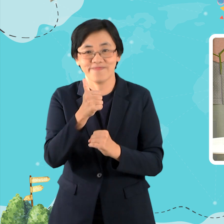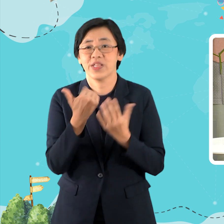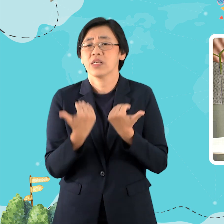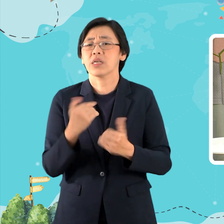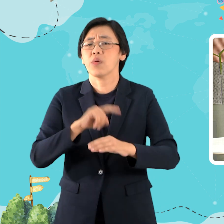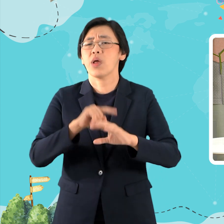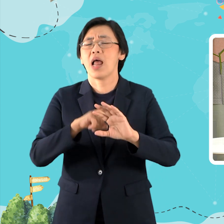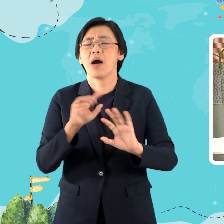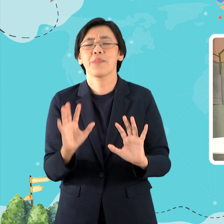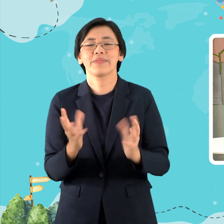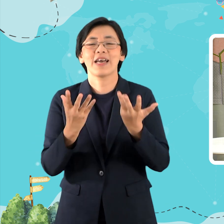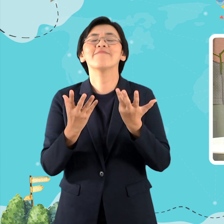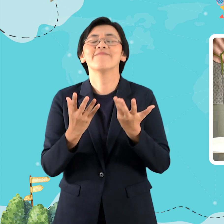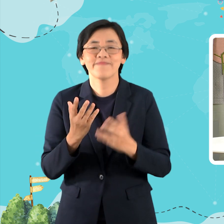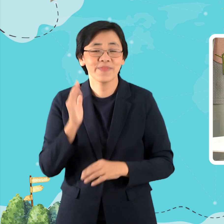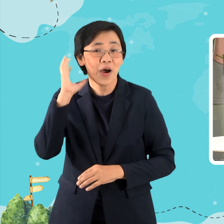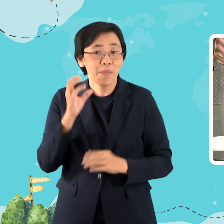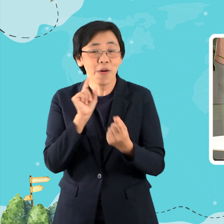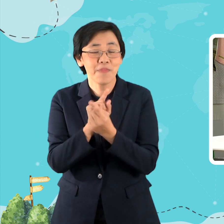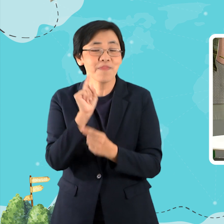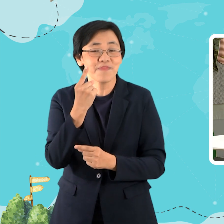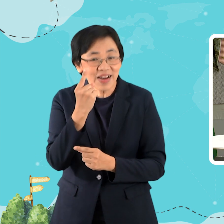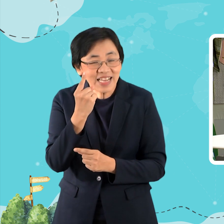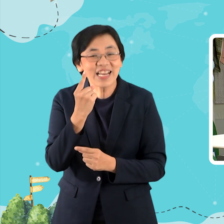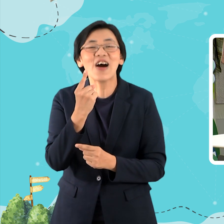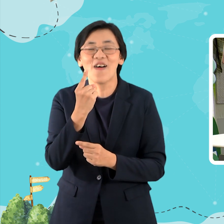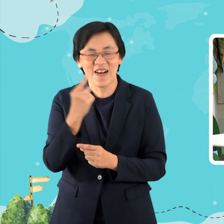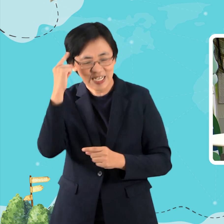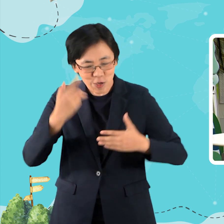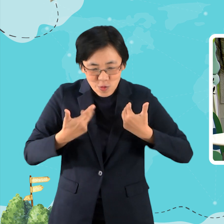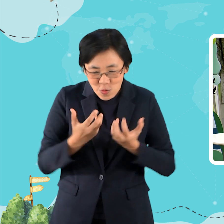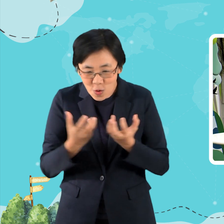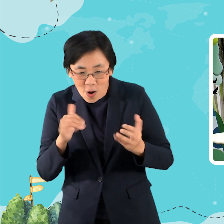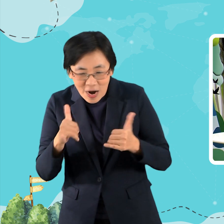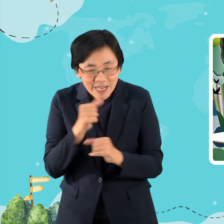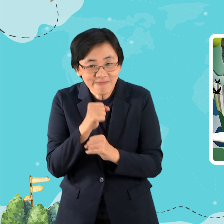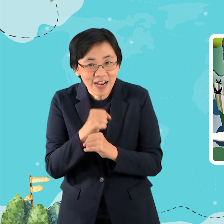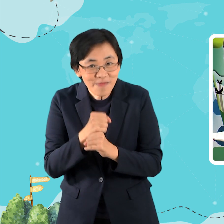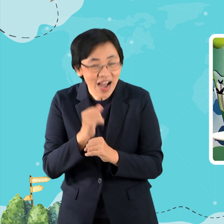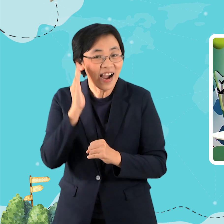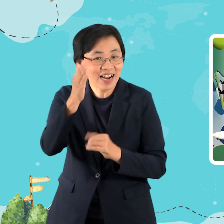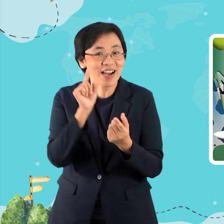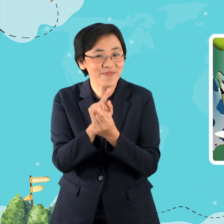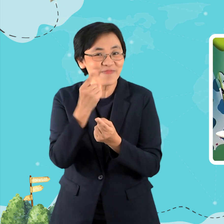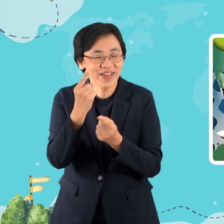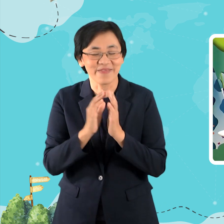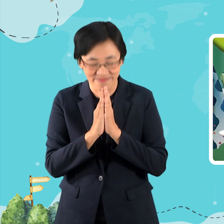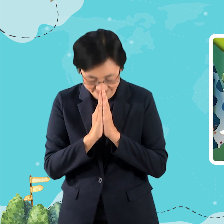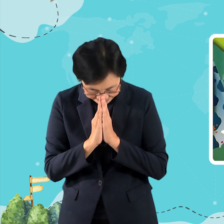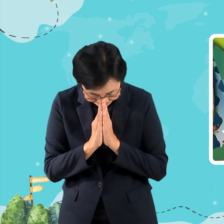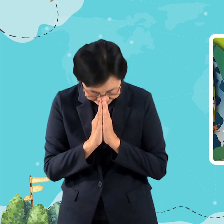วันนี้เวลาหมดแล้วพบกับพี่โมในช่วงสนุกคิดประดิษฐ์ของเล่นใหม่คราวหน้าสวัสดีค่ะ